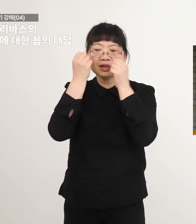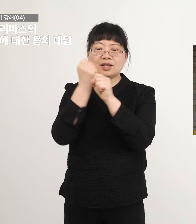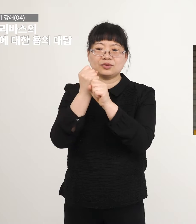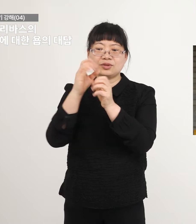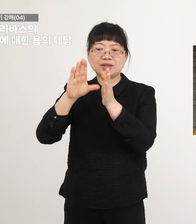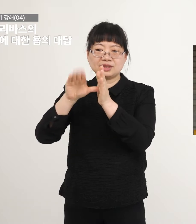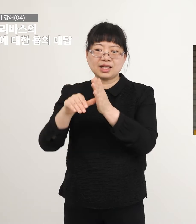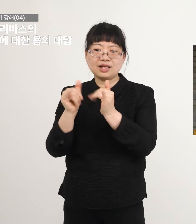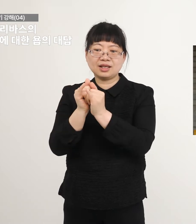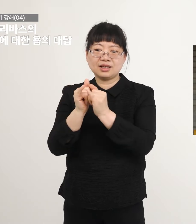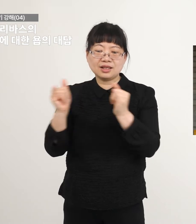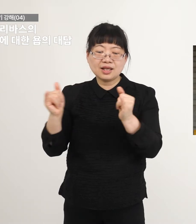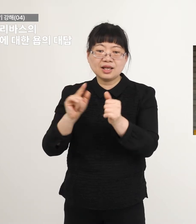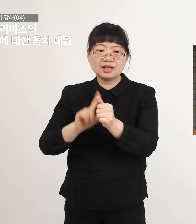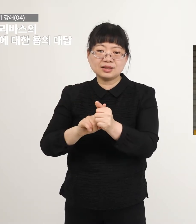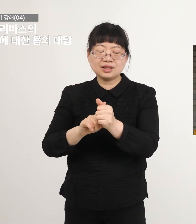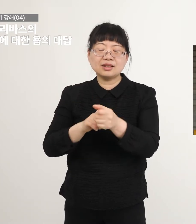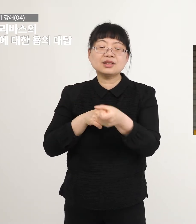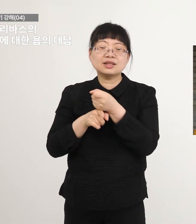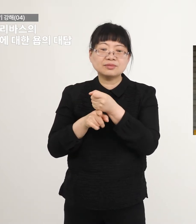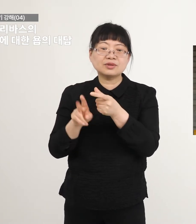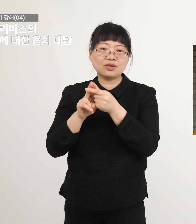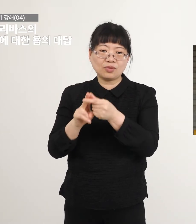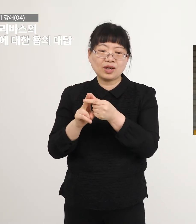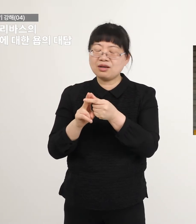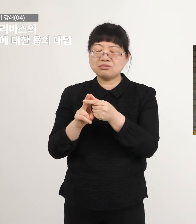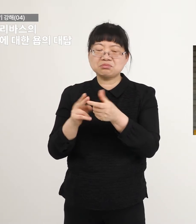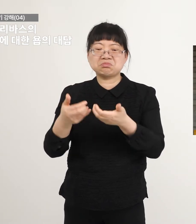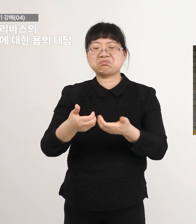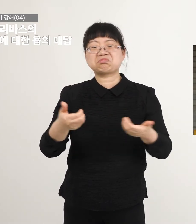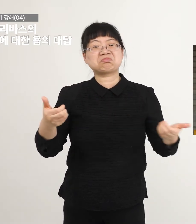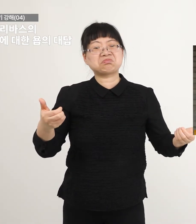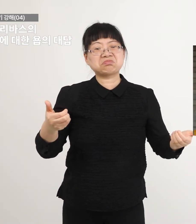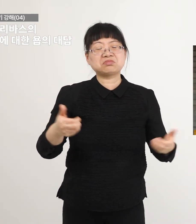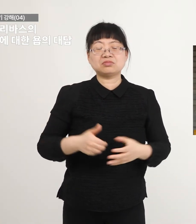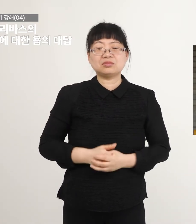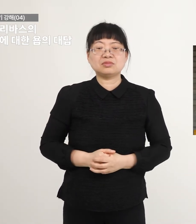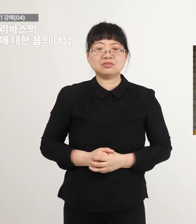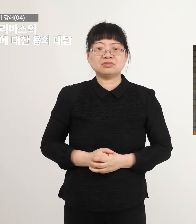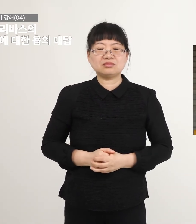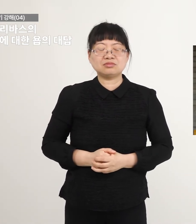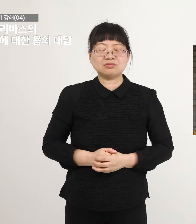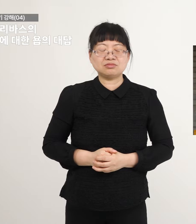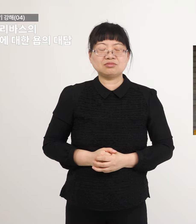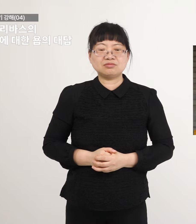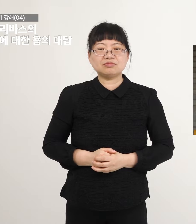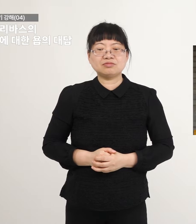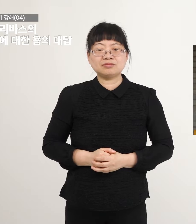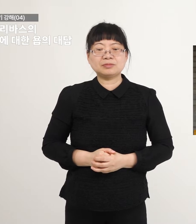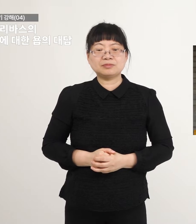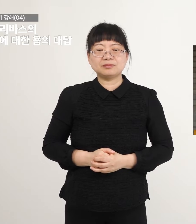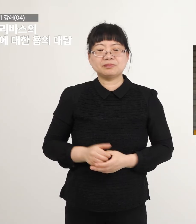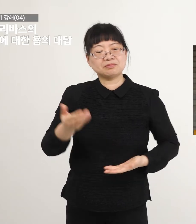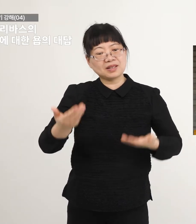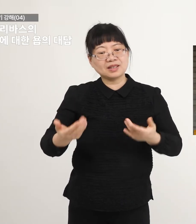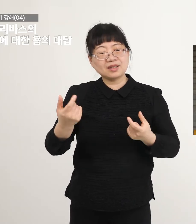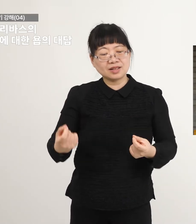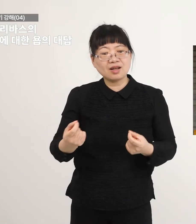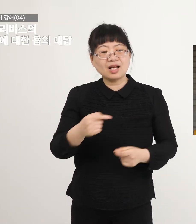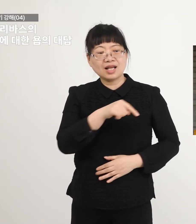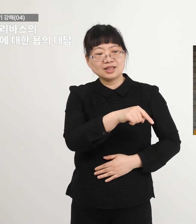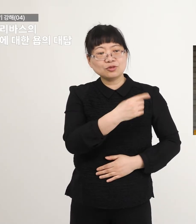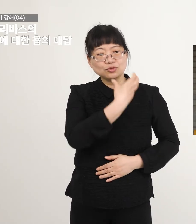때 인간의 정의와 거리가 먼 판단입니다. 그러니까 이 환상은